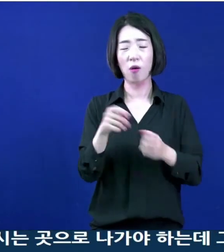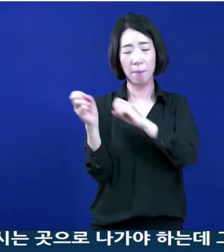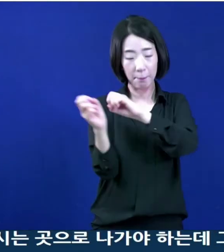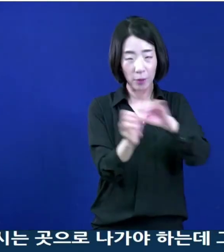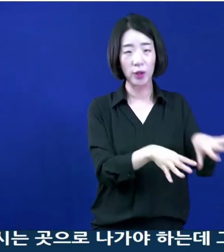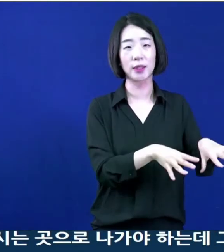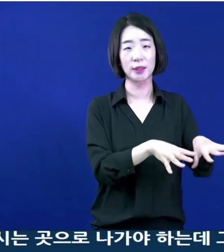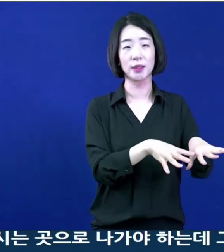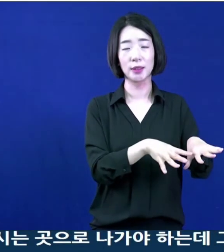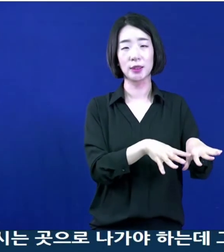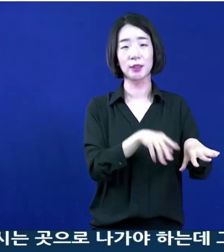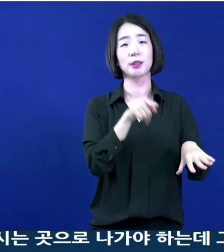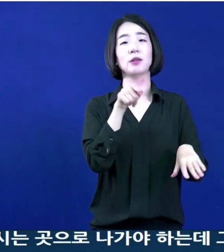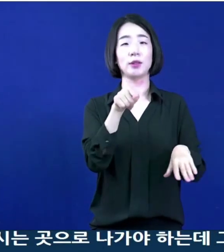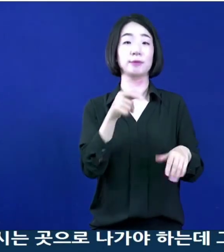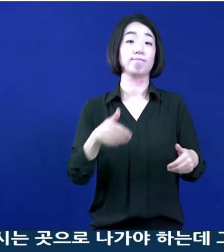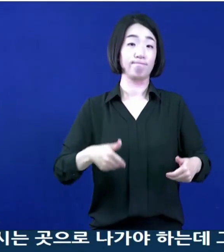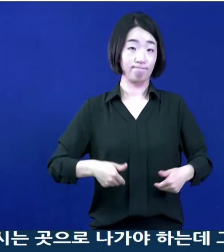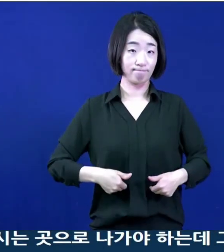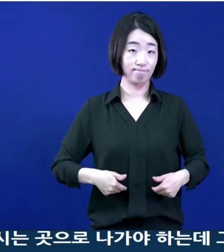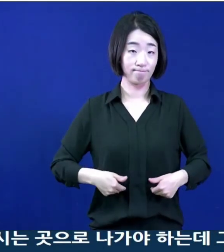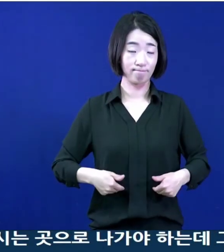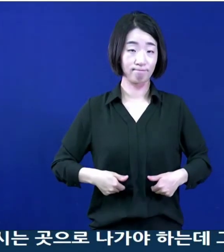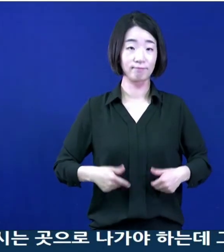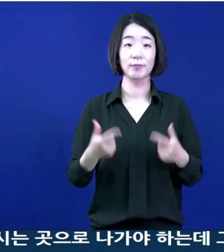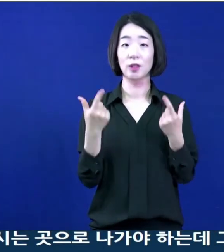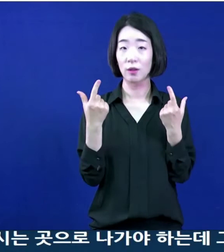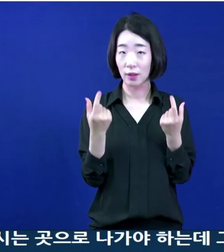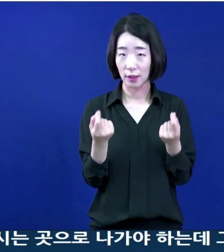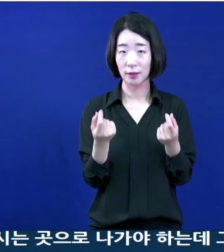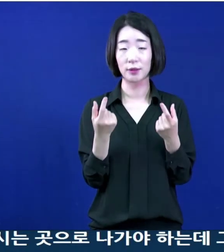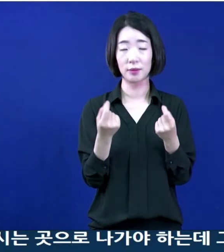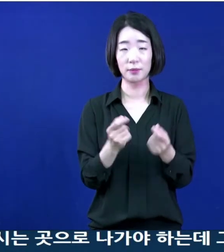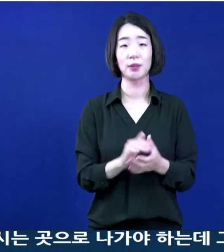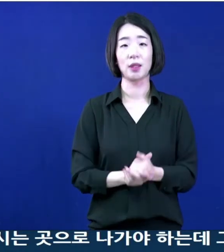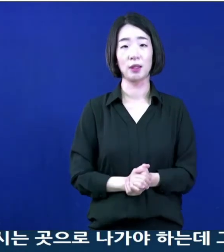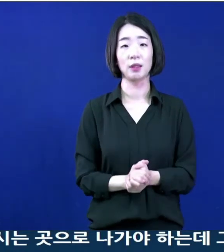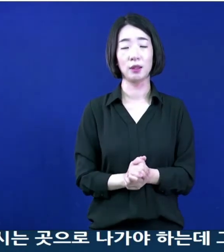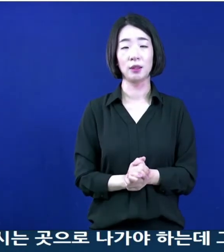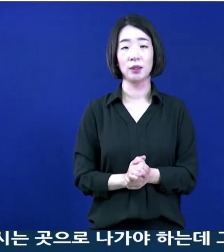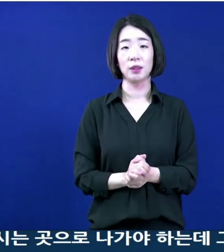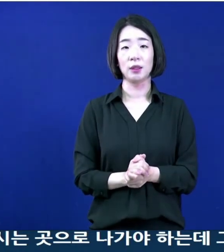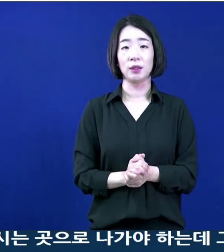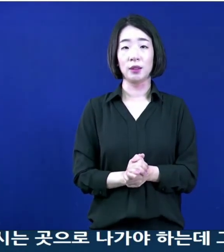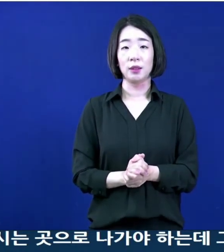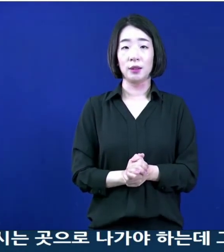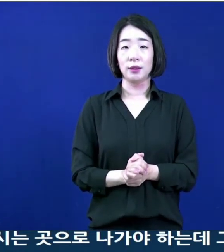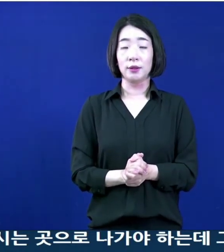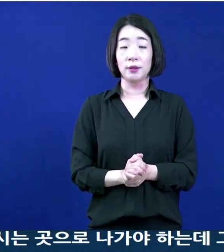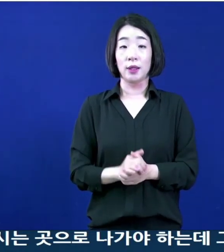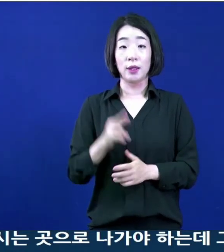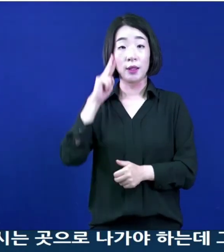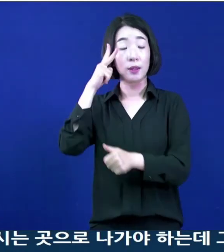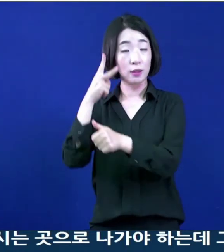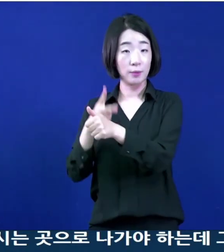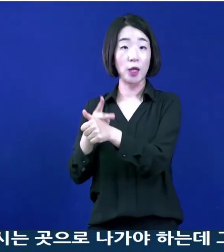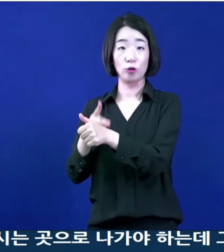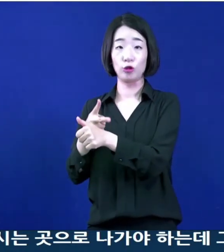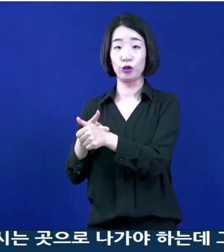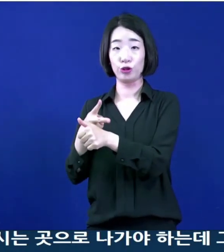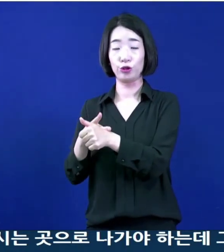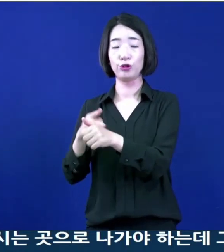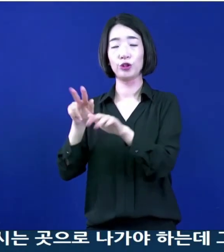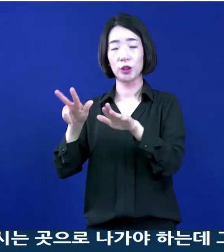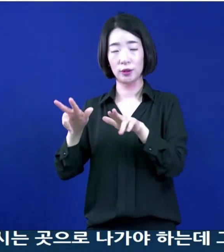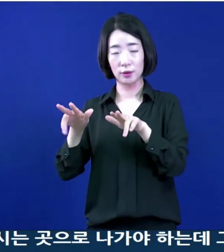그런 모습으로 이 바울의 주신 메시지를 우리가 받으면 될 것 같습니다. 바울은 이래서 이제